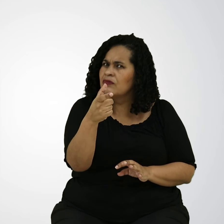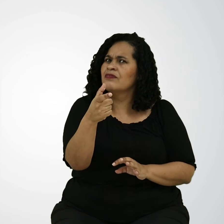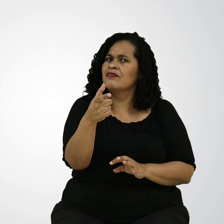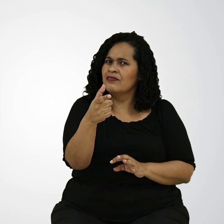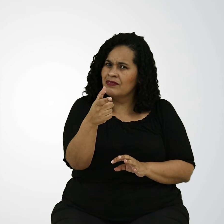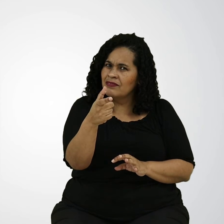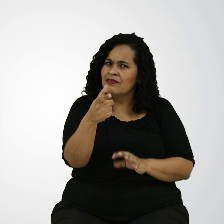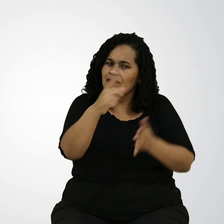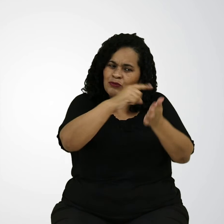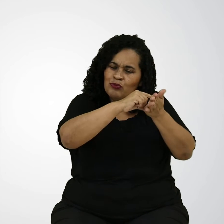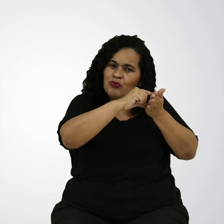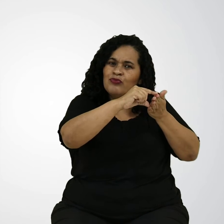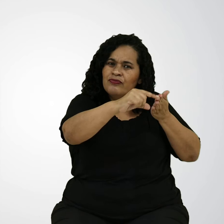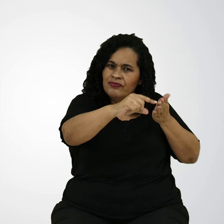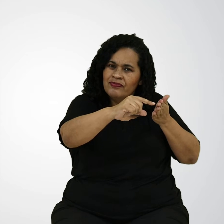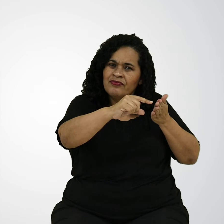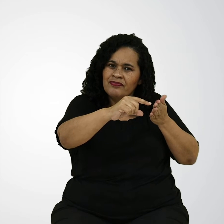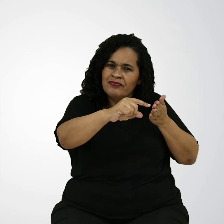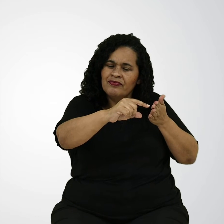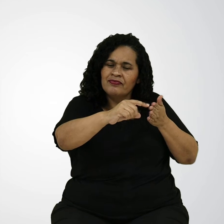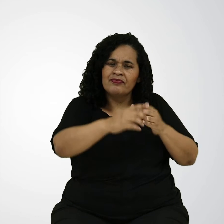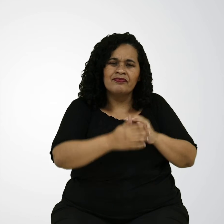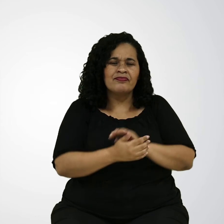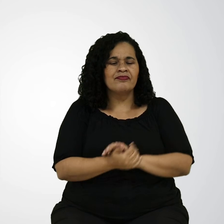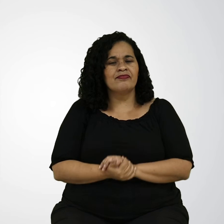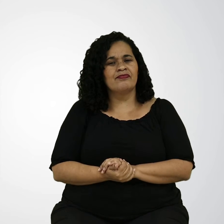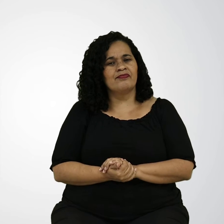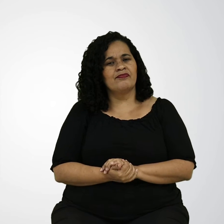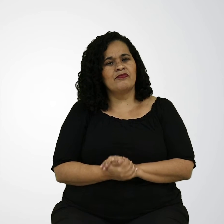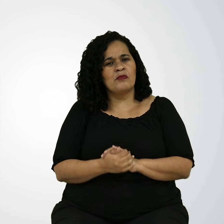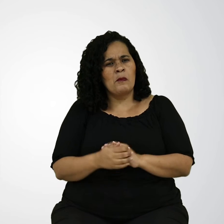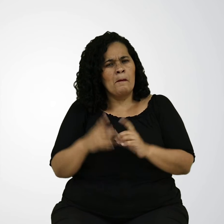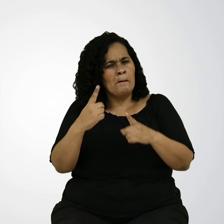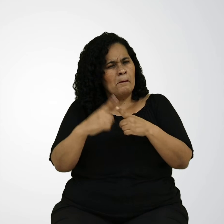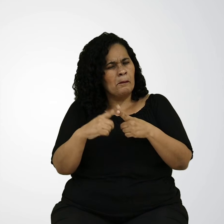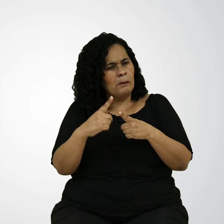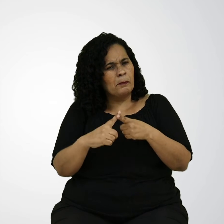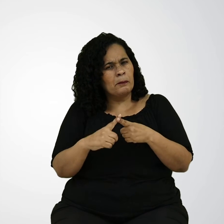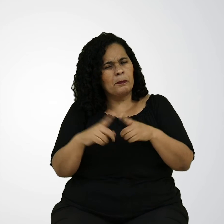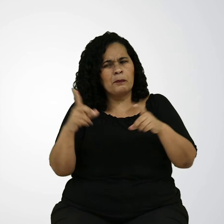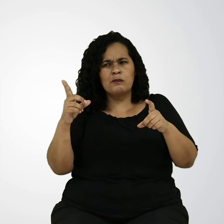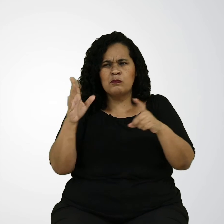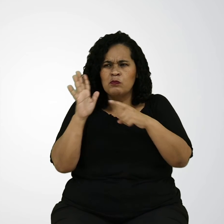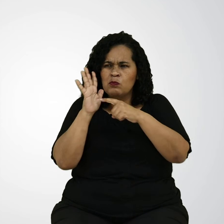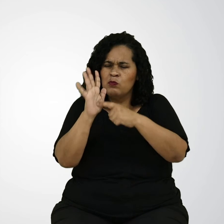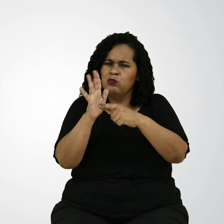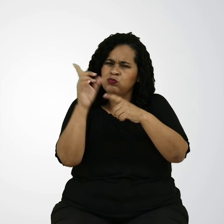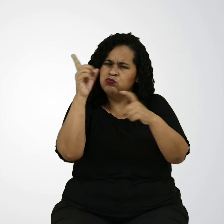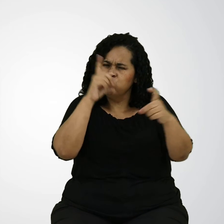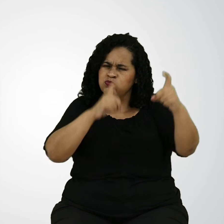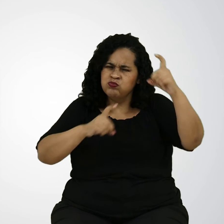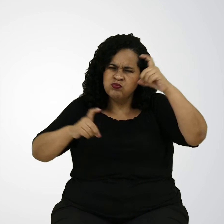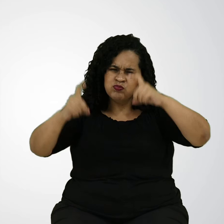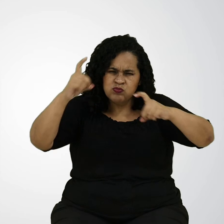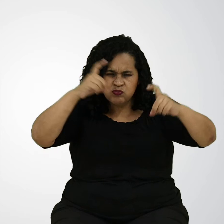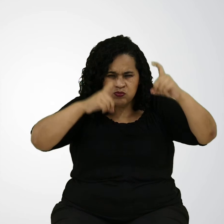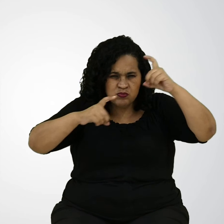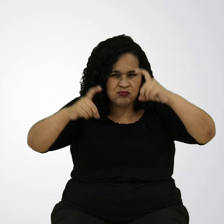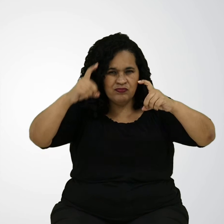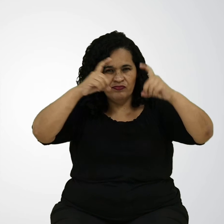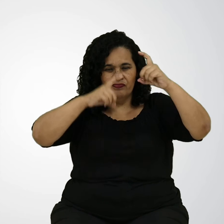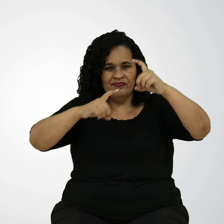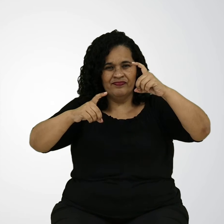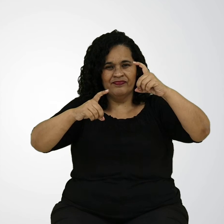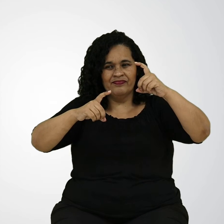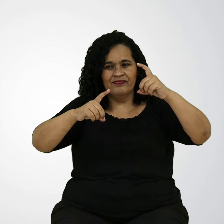essa orientação do apóstolo Paulo. Essa preocupação que Paulo diz que a gente deve ter com os de fora.